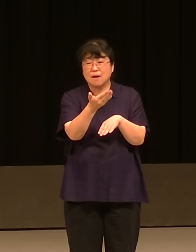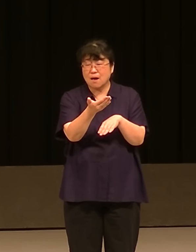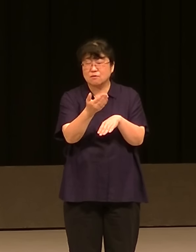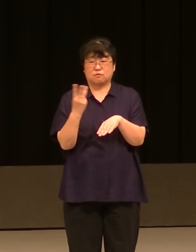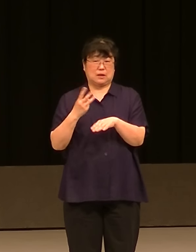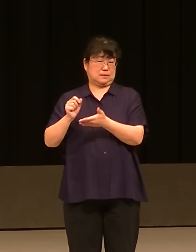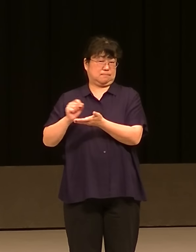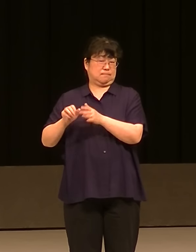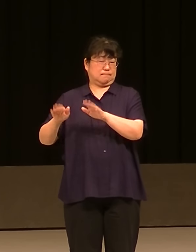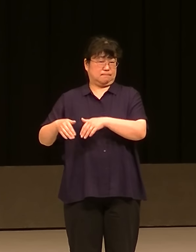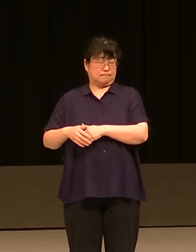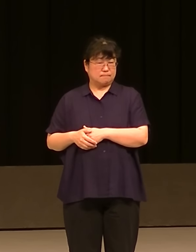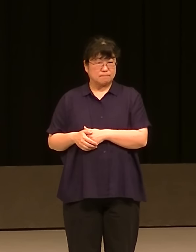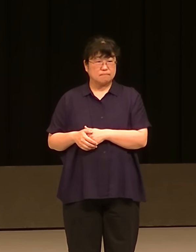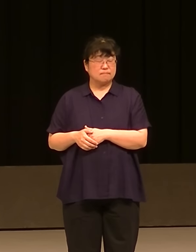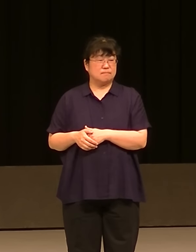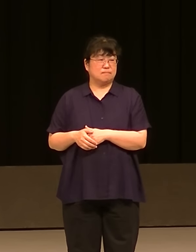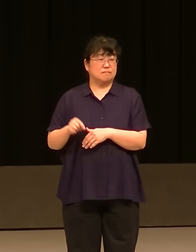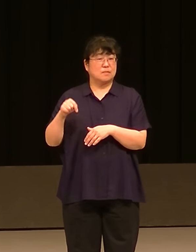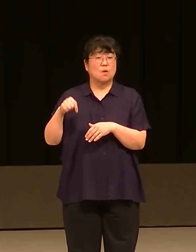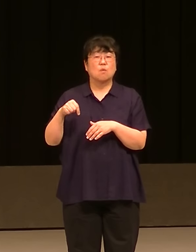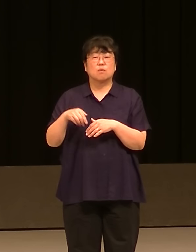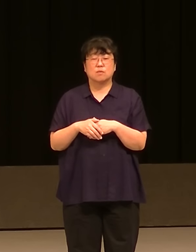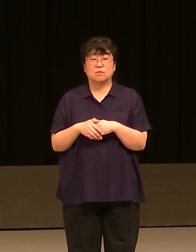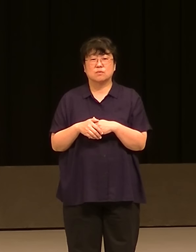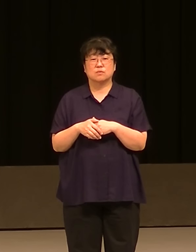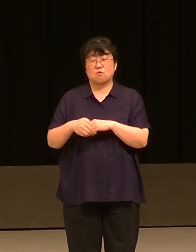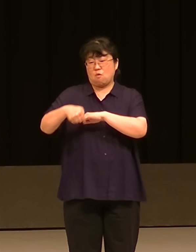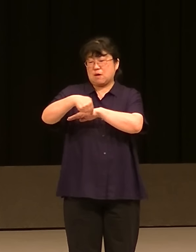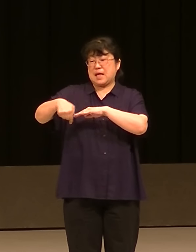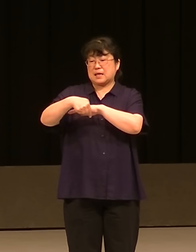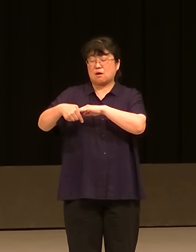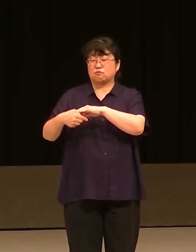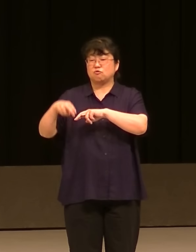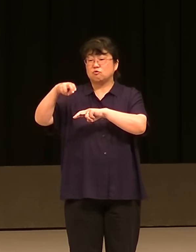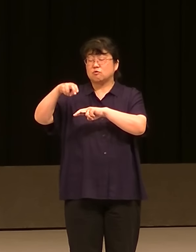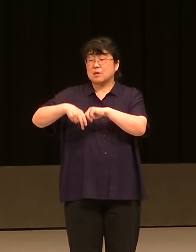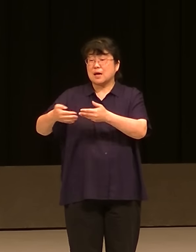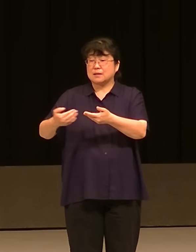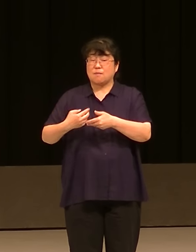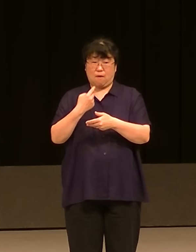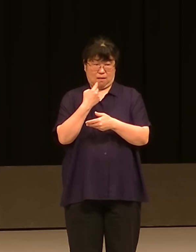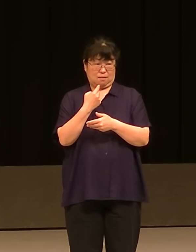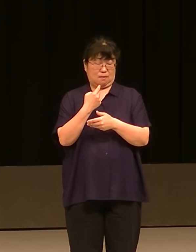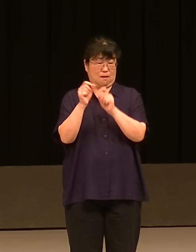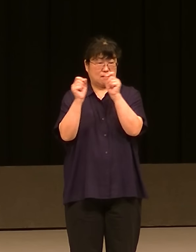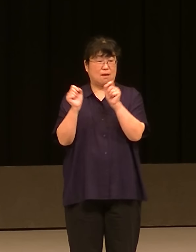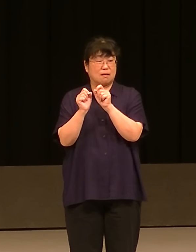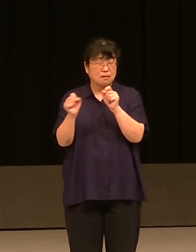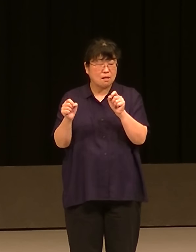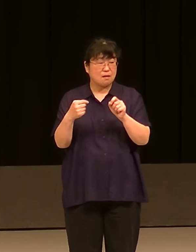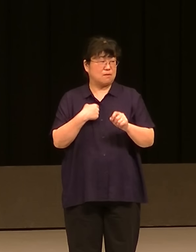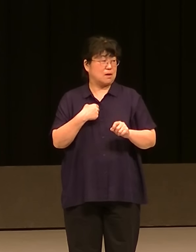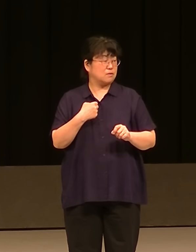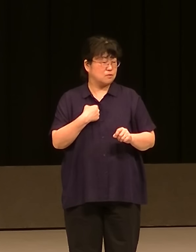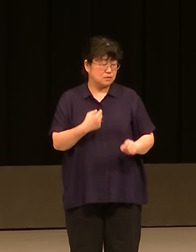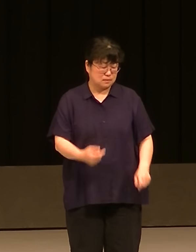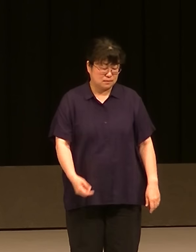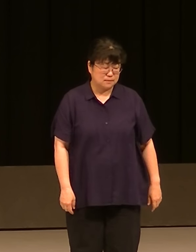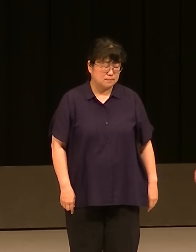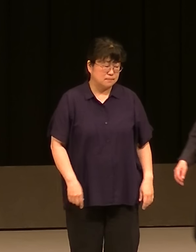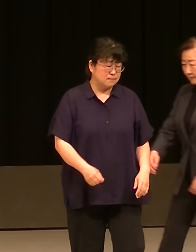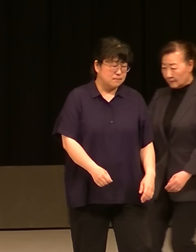きました。で、そのこの、まあ、プロジェクトに参加させていただいたことで、私はそのカトリック